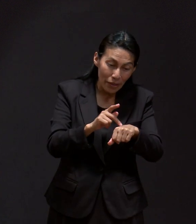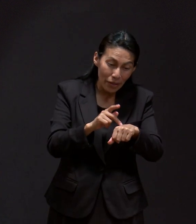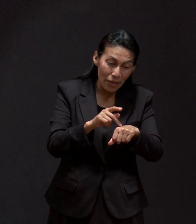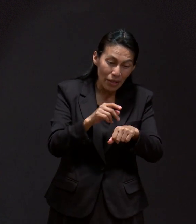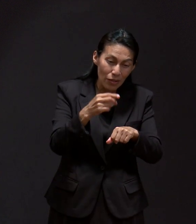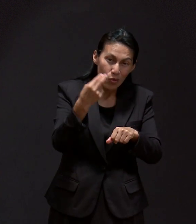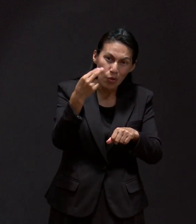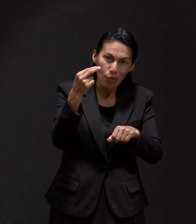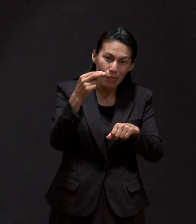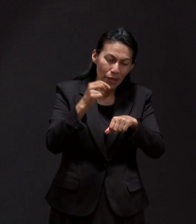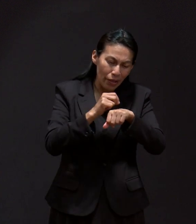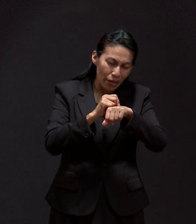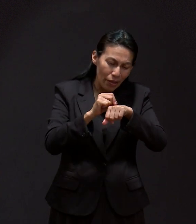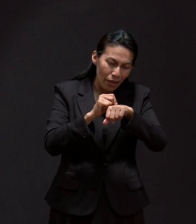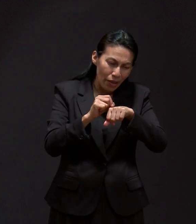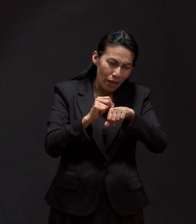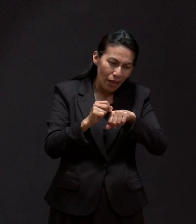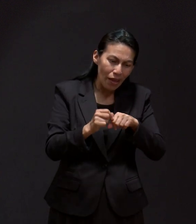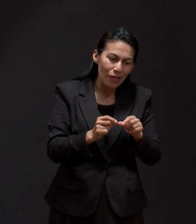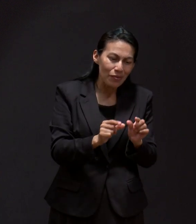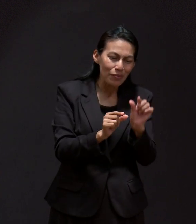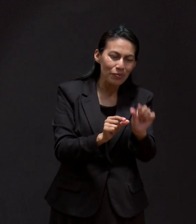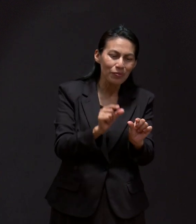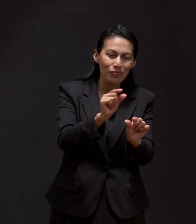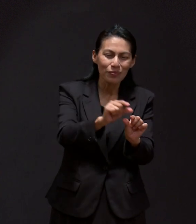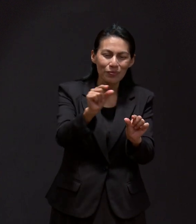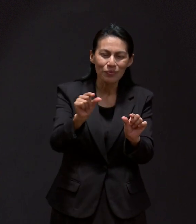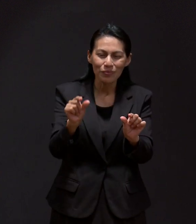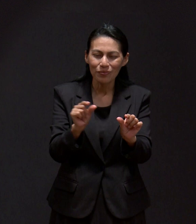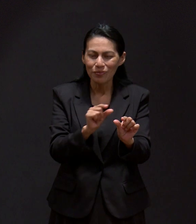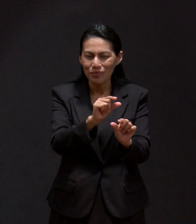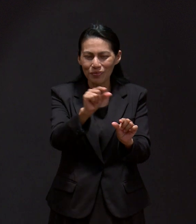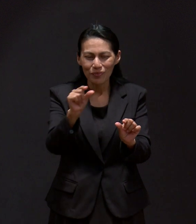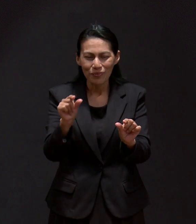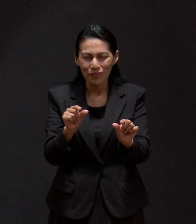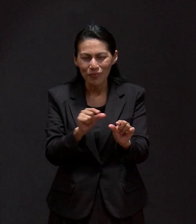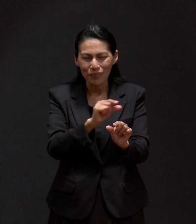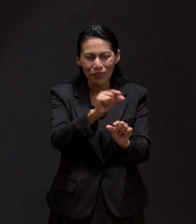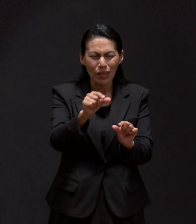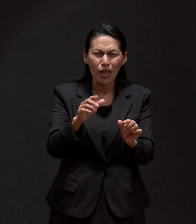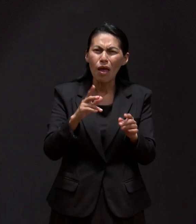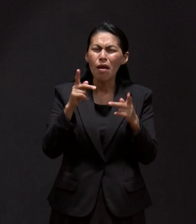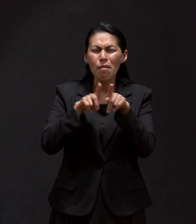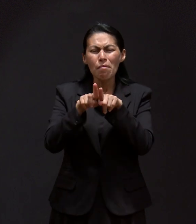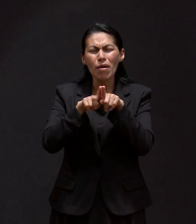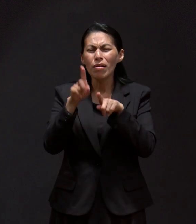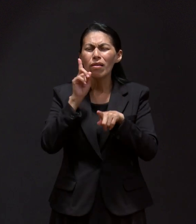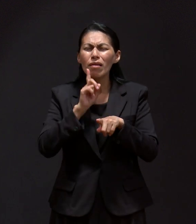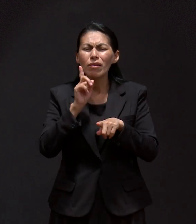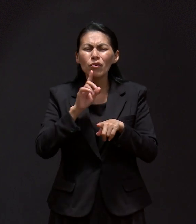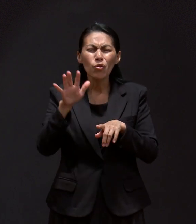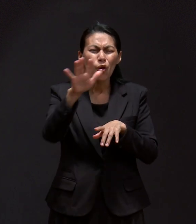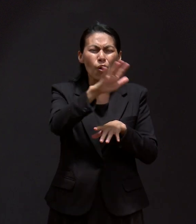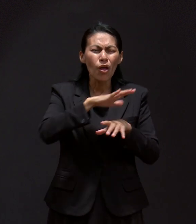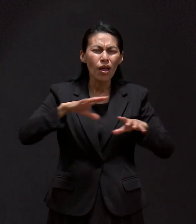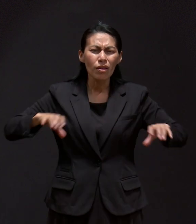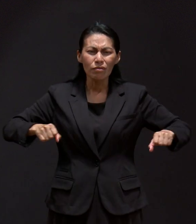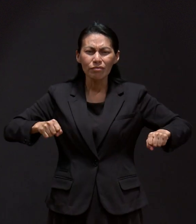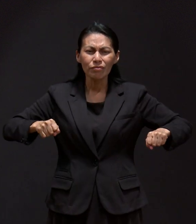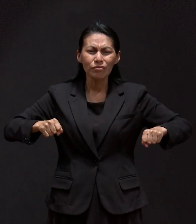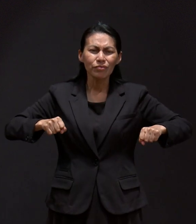nuestros nombres ahí y ha sido muy bonito tomarnos de la mano con con muchas hermanas